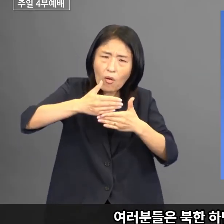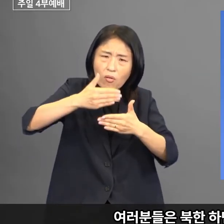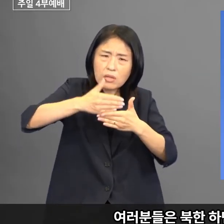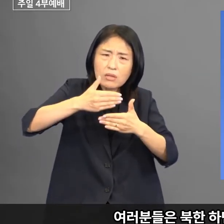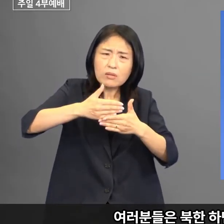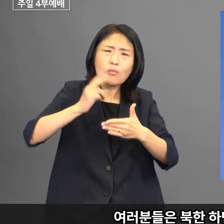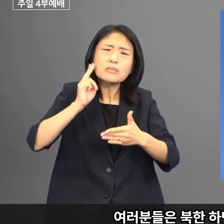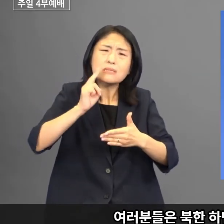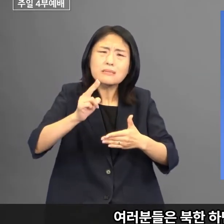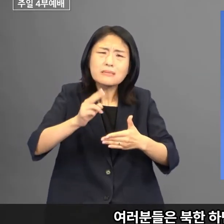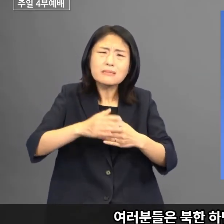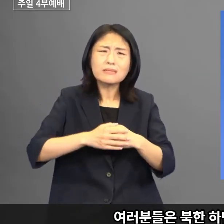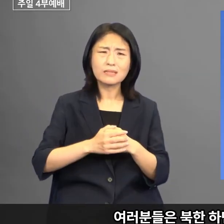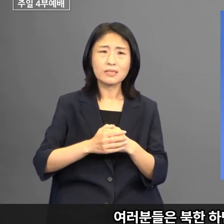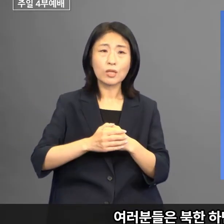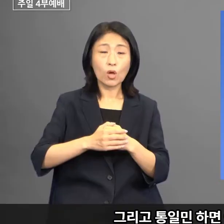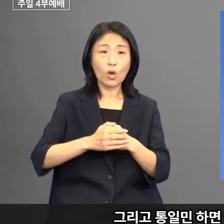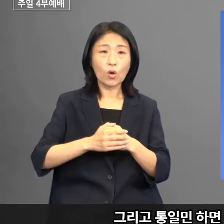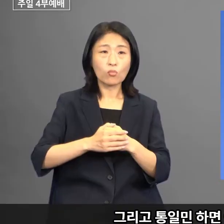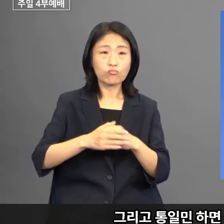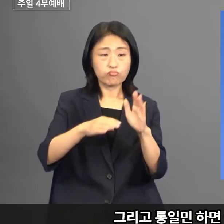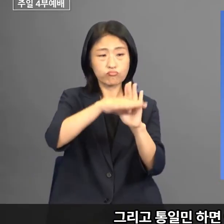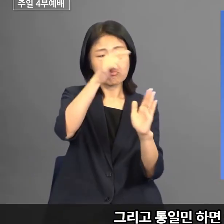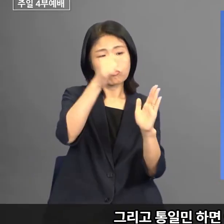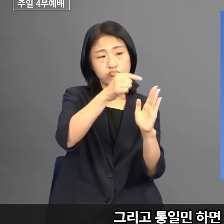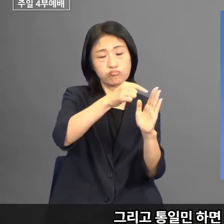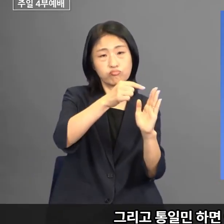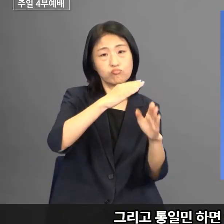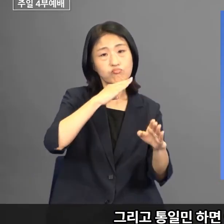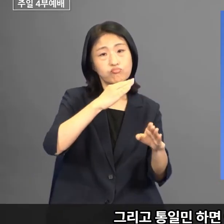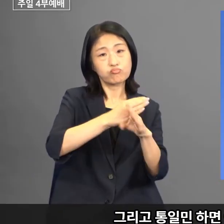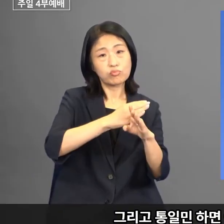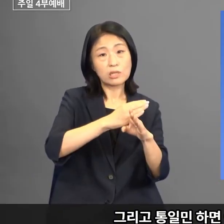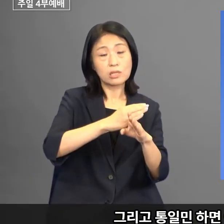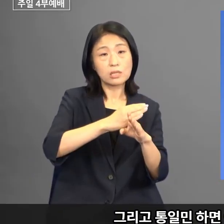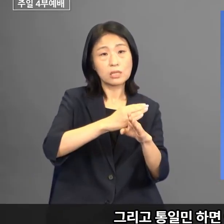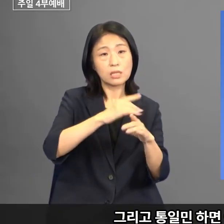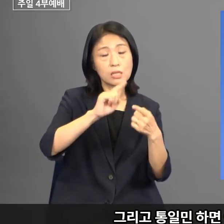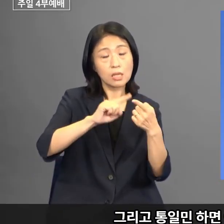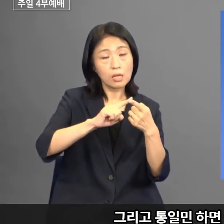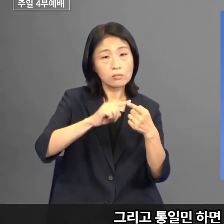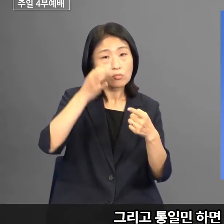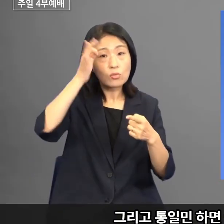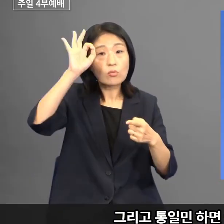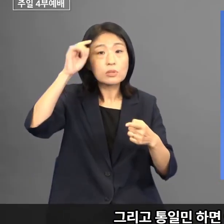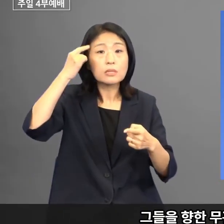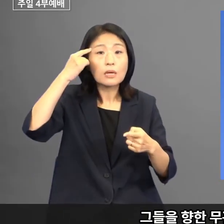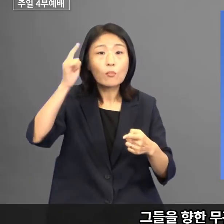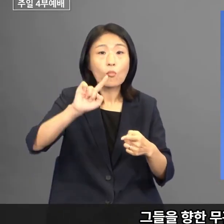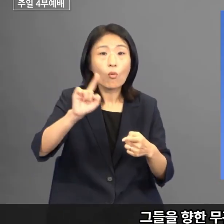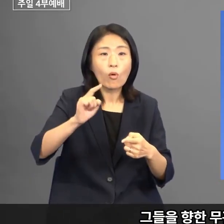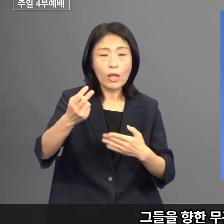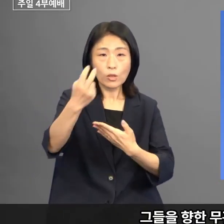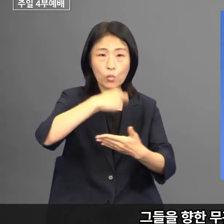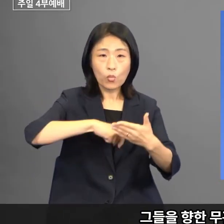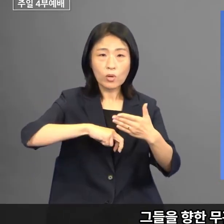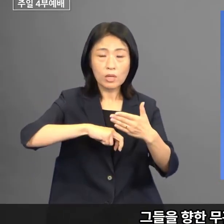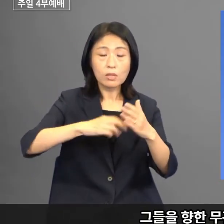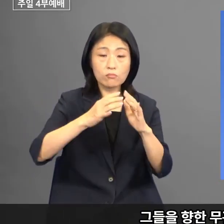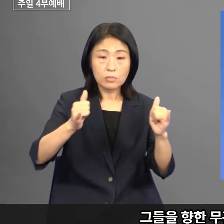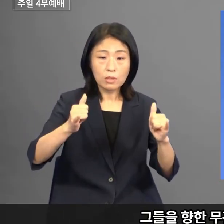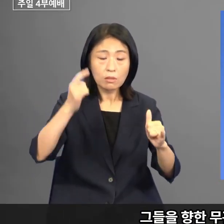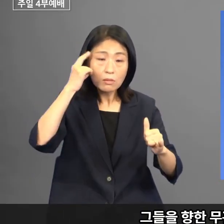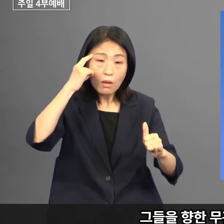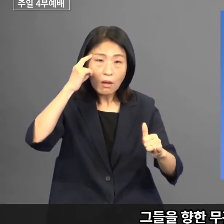여러분들은 북한하면 어떤 마음이 드세요? 그리고 통일민 하면 어떤 생각이 드십니까? 그들을 향한